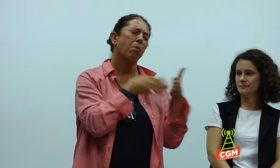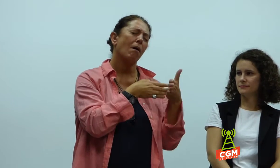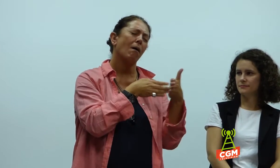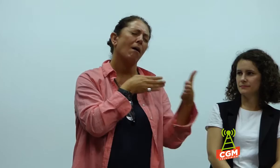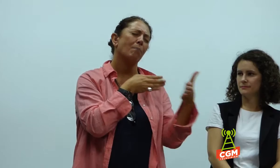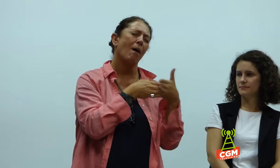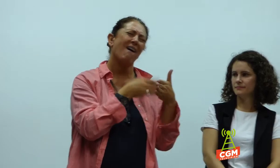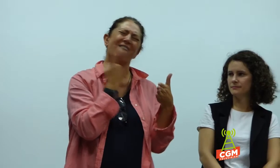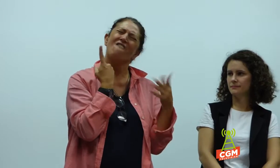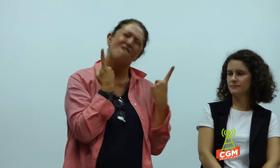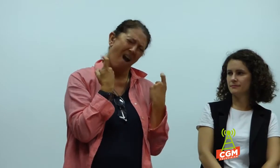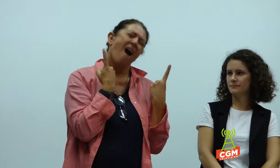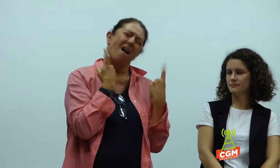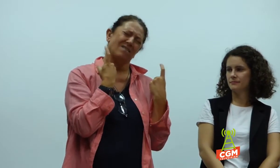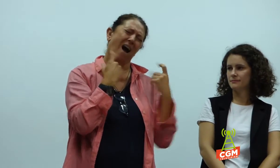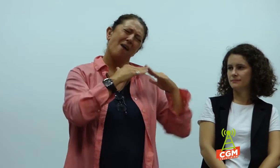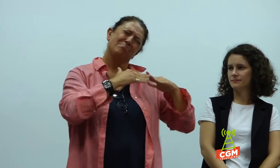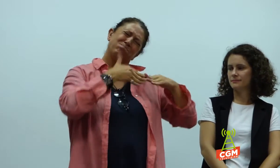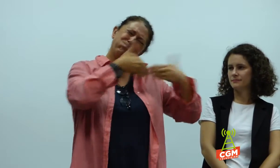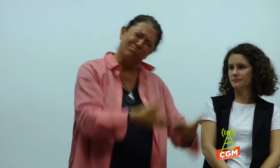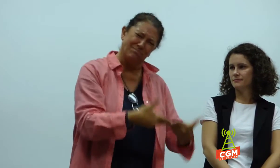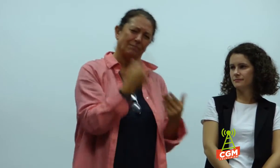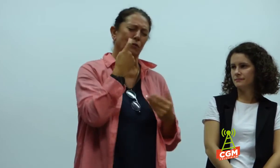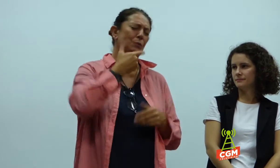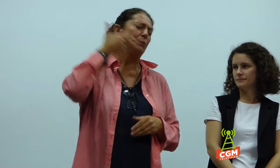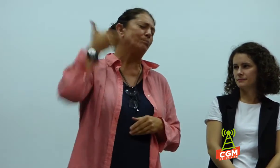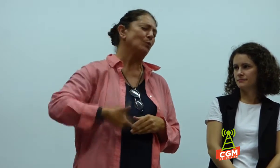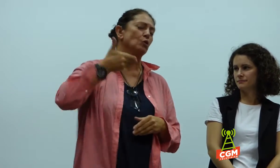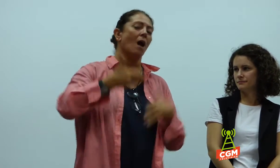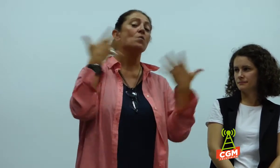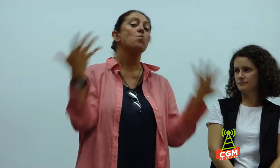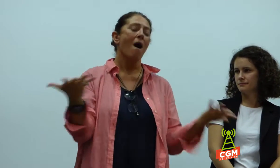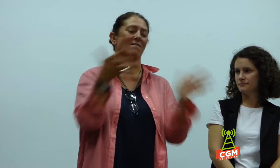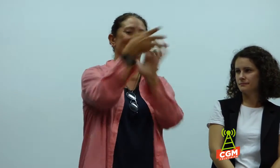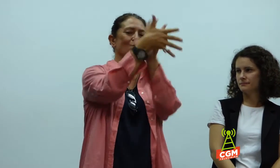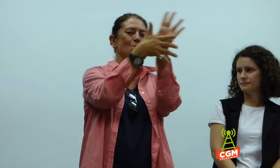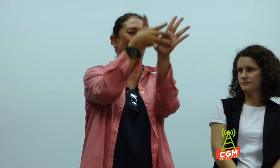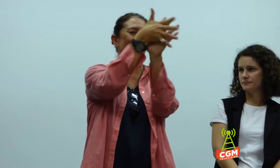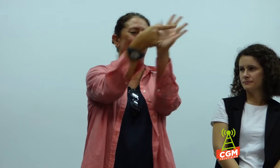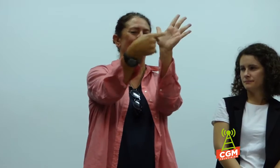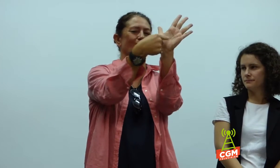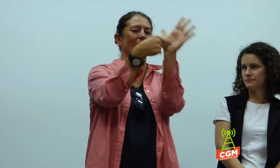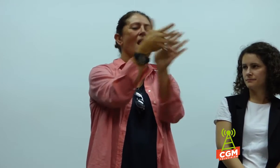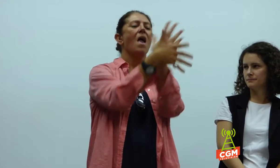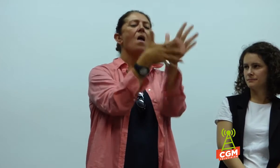camino muy importante por recorrer en relación a las personas sordas, de abrir muchas barreras, pero sobre todo